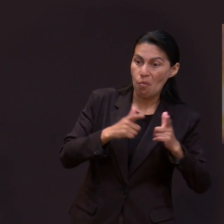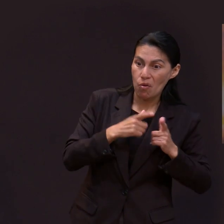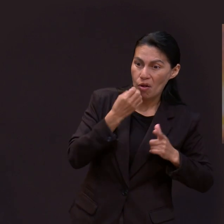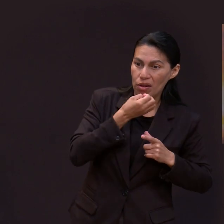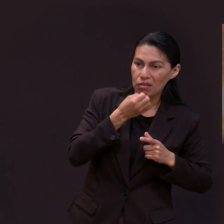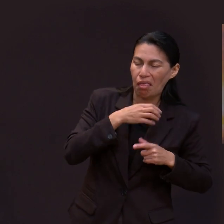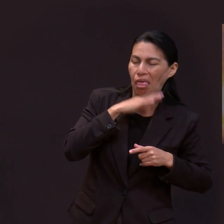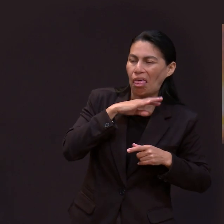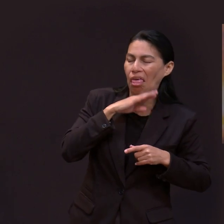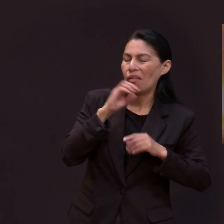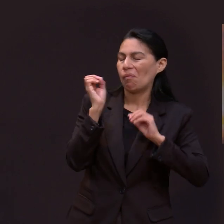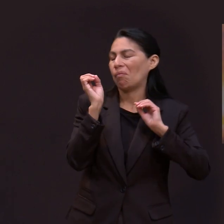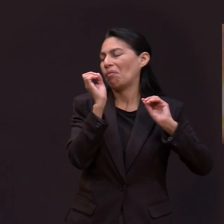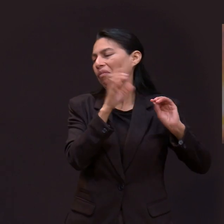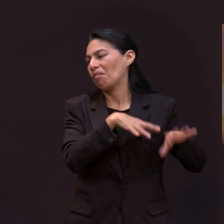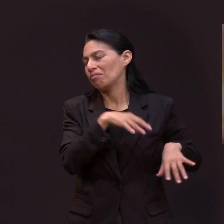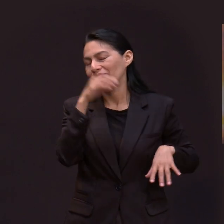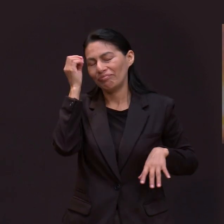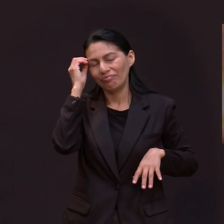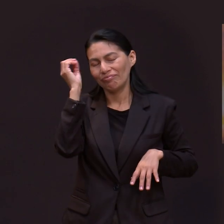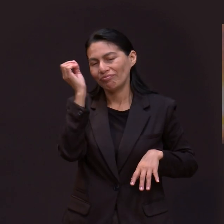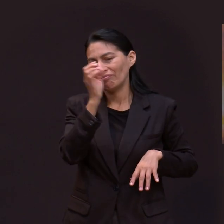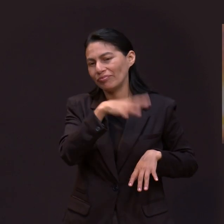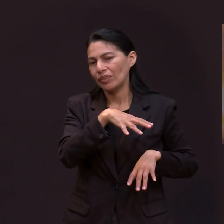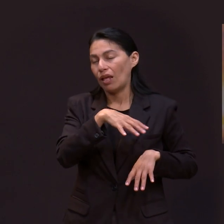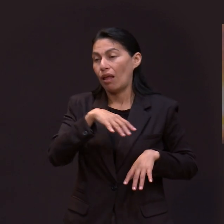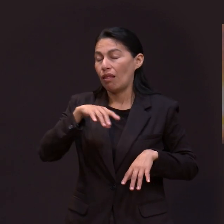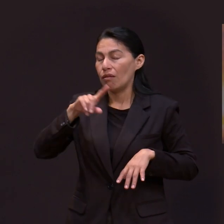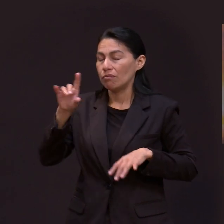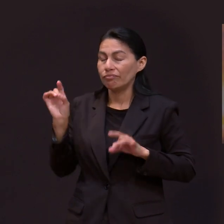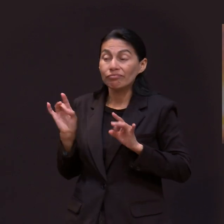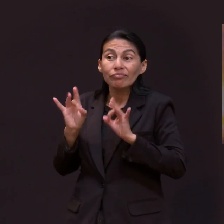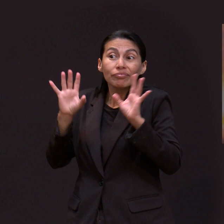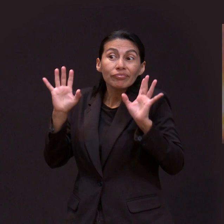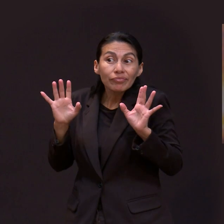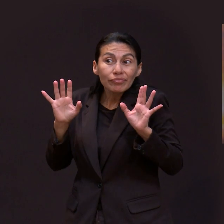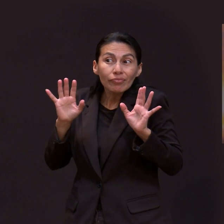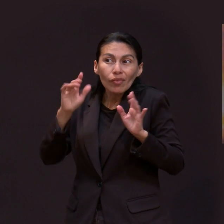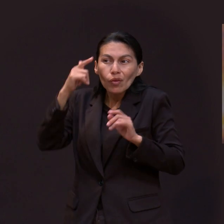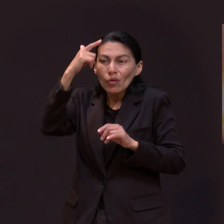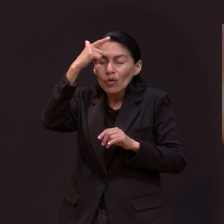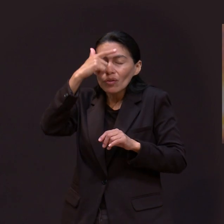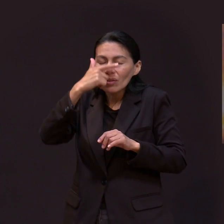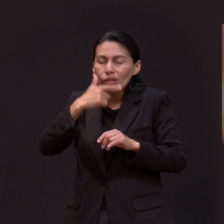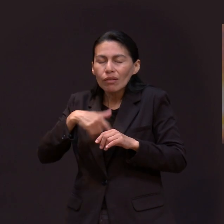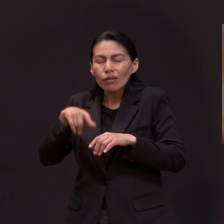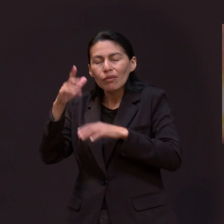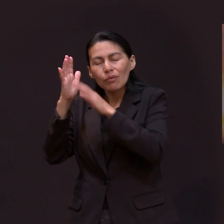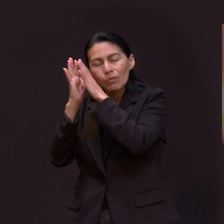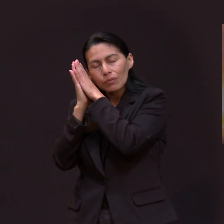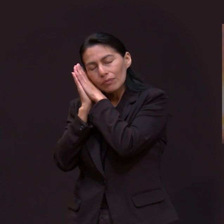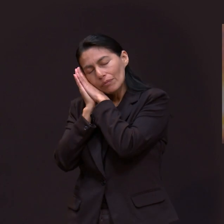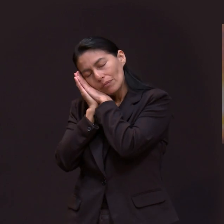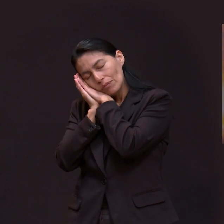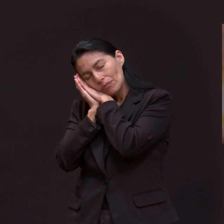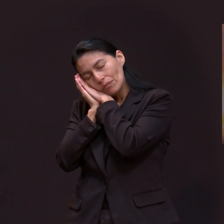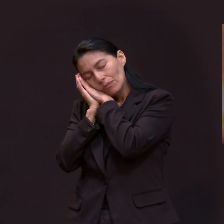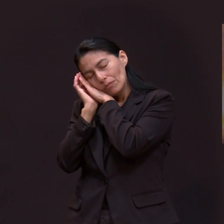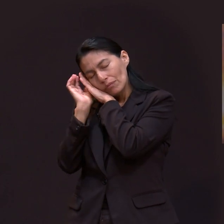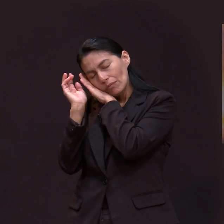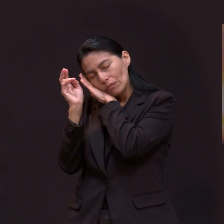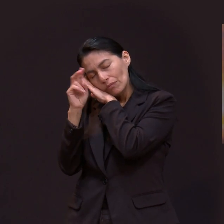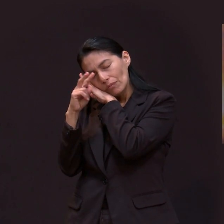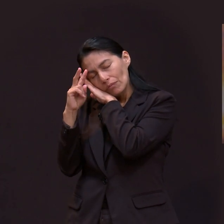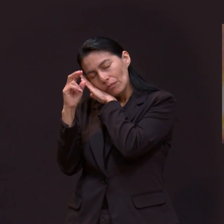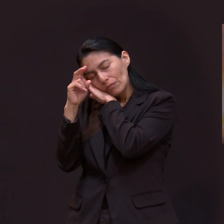historia josé no se me olvido y una noche el señor me recordó yo me veía en el sueño levantando la